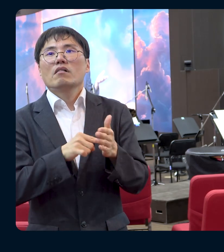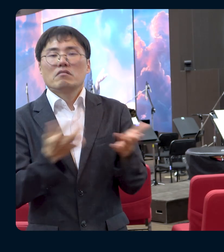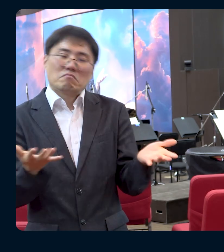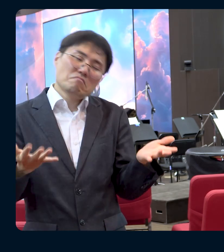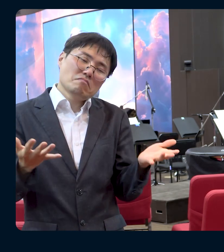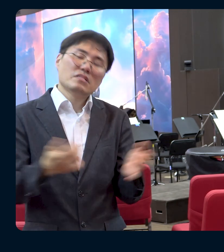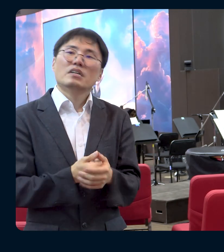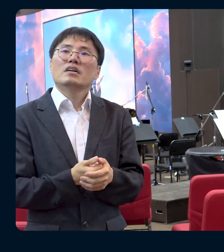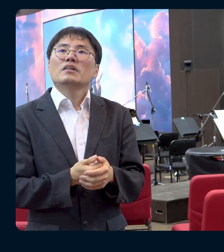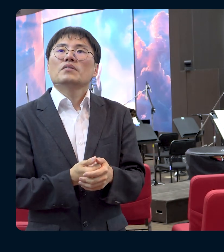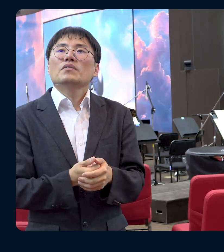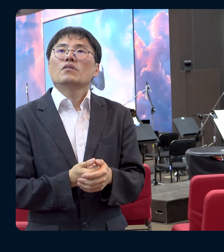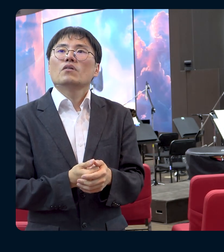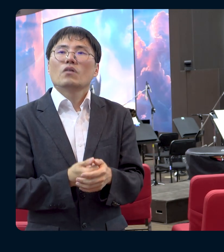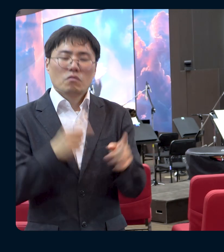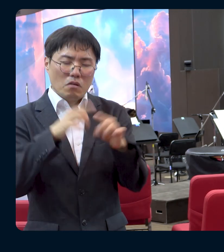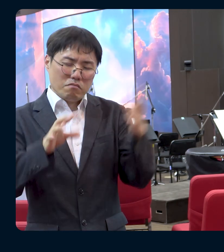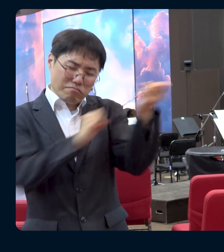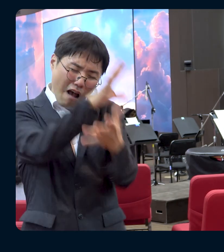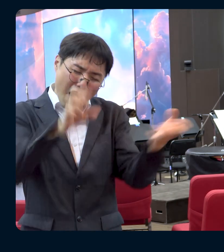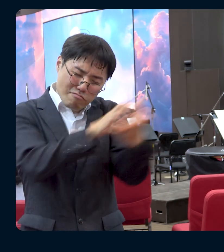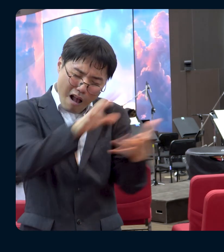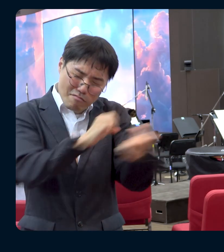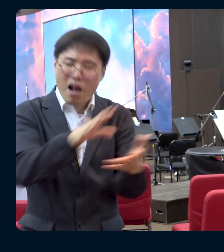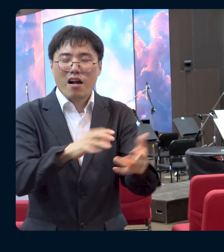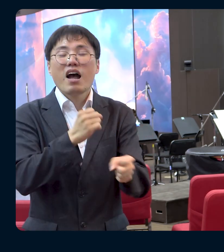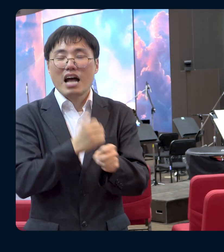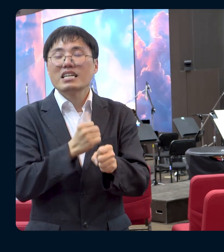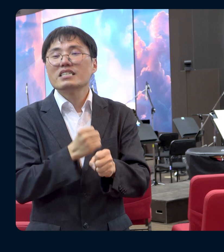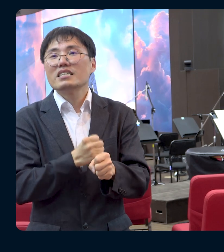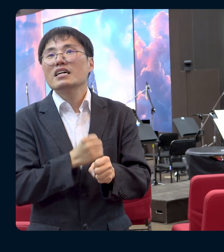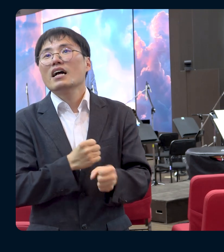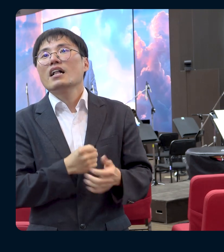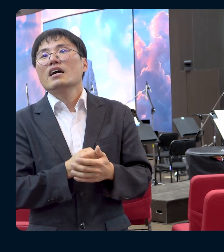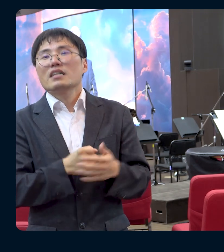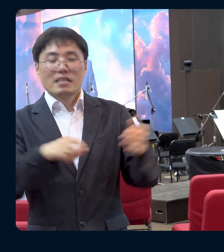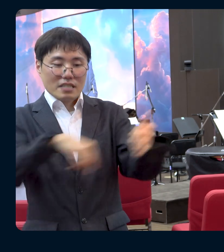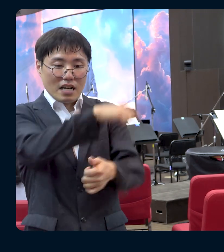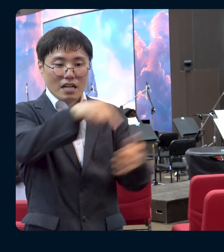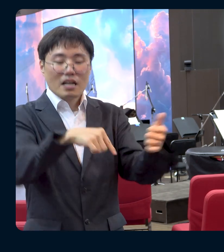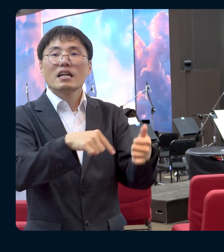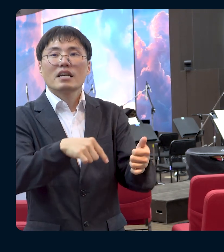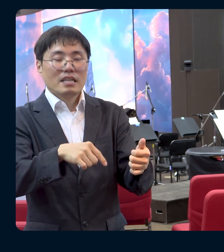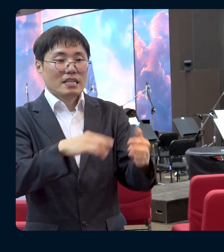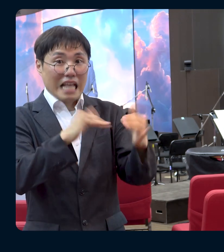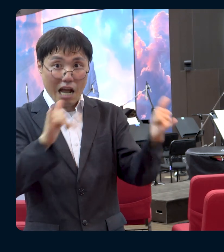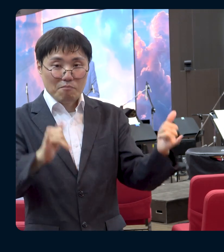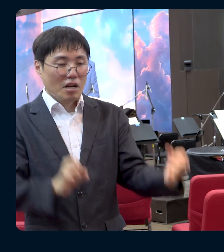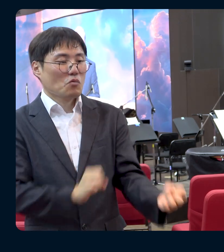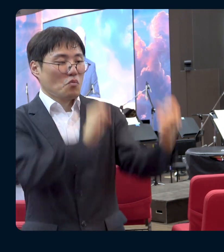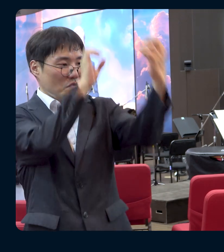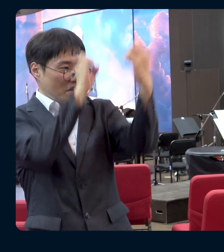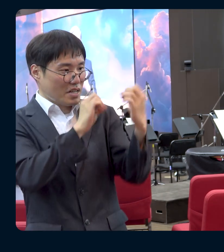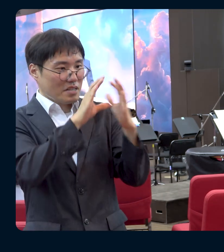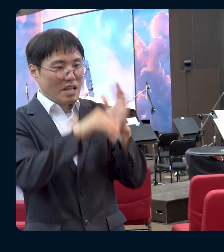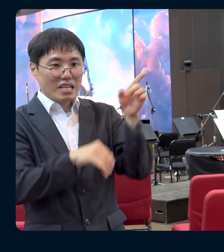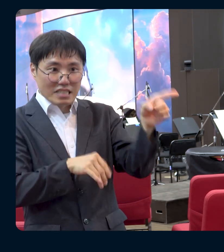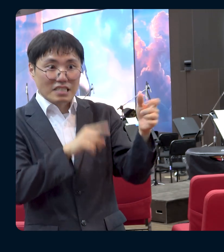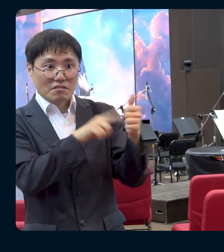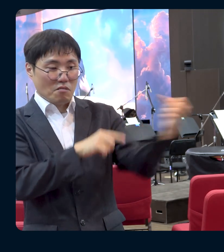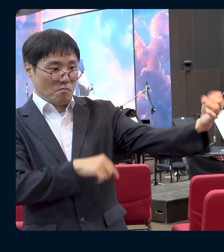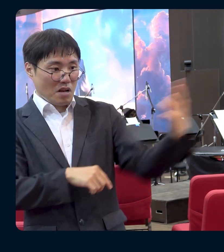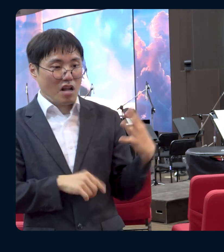정말 마귀에게 농락당한, 그래서 교회를 정말 어지럽게 만들고 그런 상황에 있던 사람하고 이야기를 하게